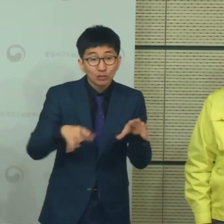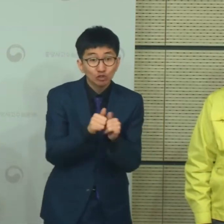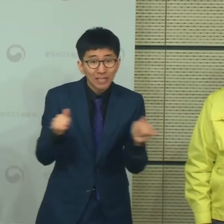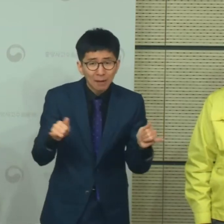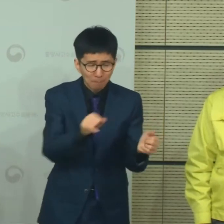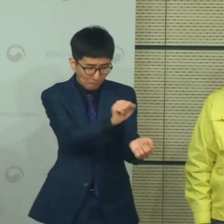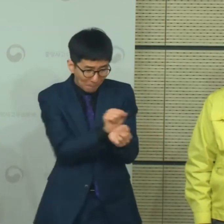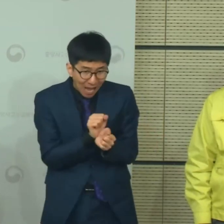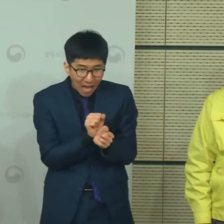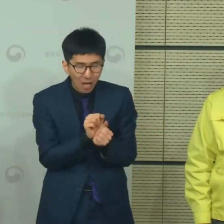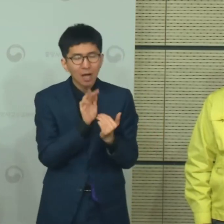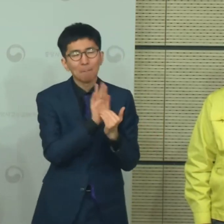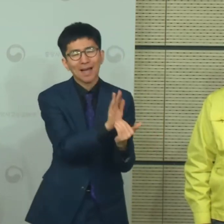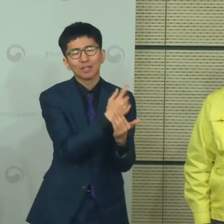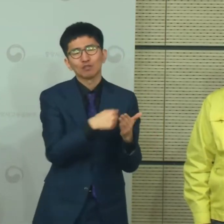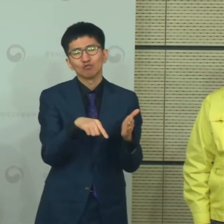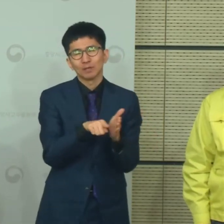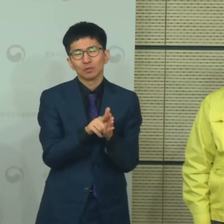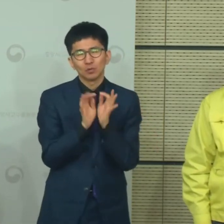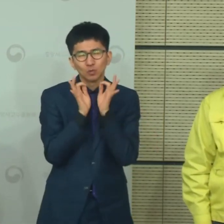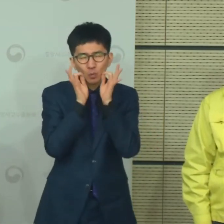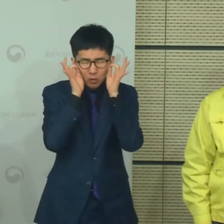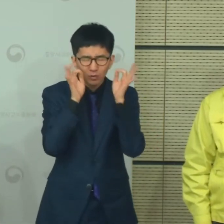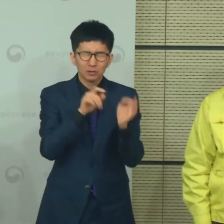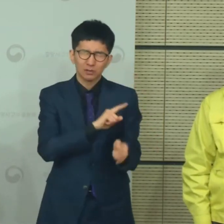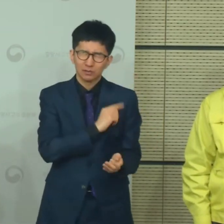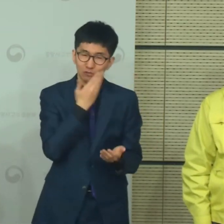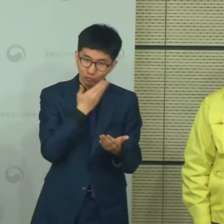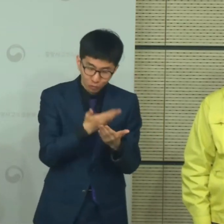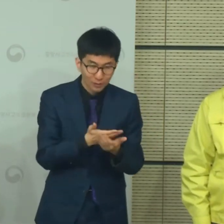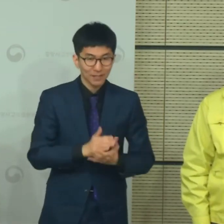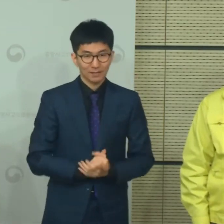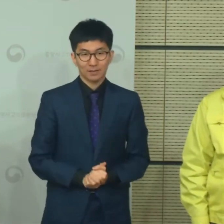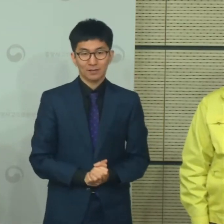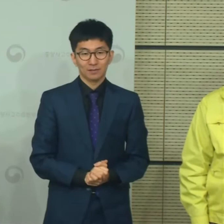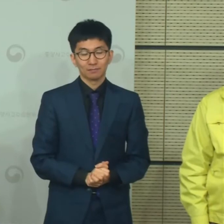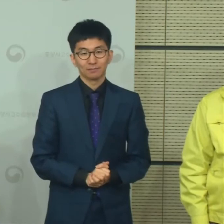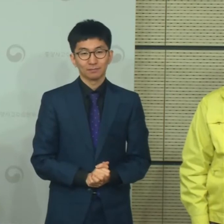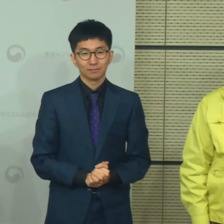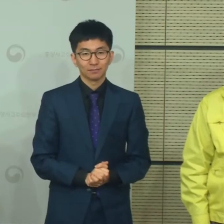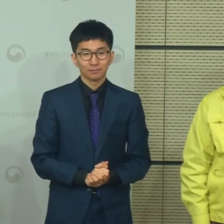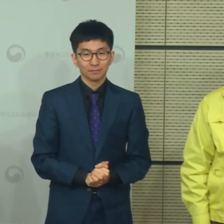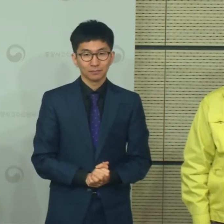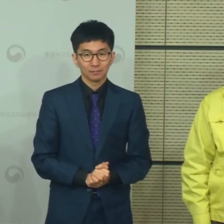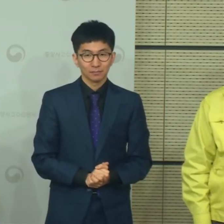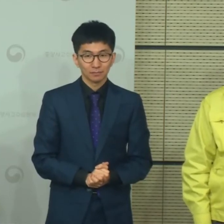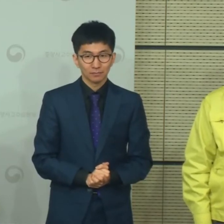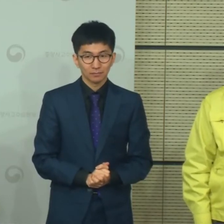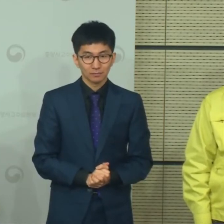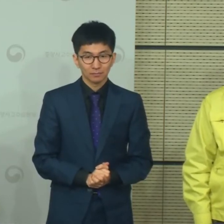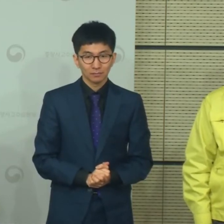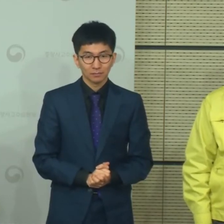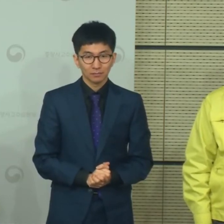감염 가능성을 최소화하는 것은 매우 절실합니다. 저희들이 그